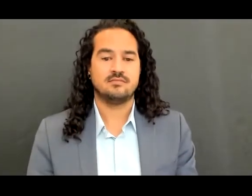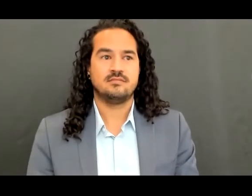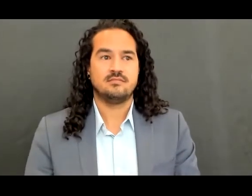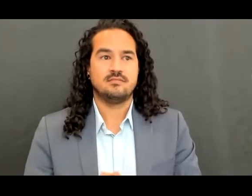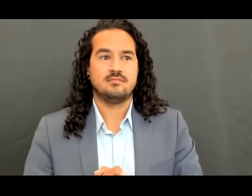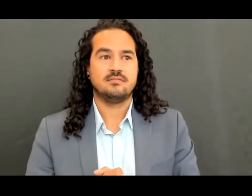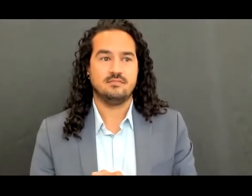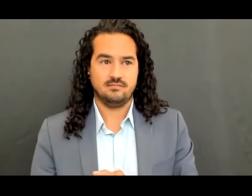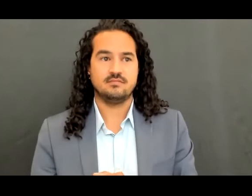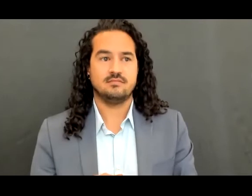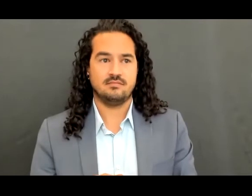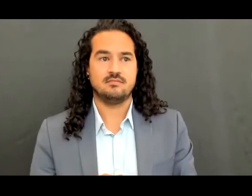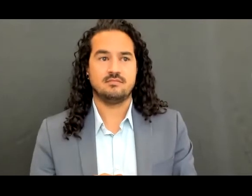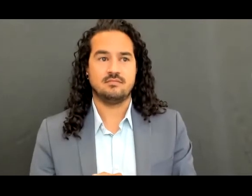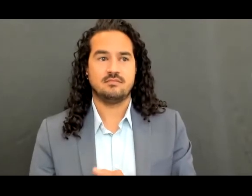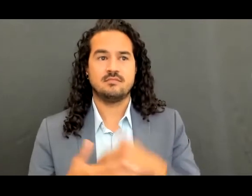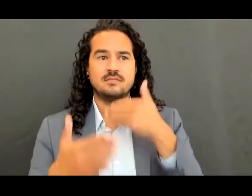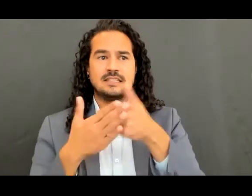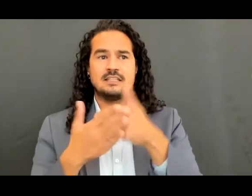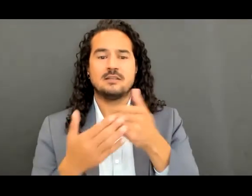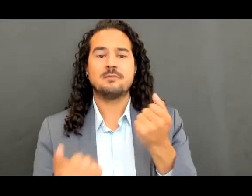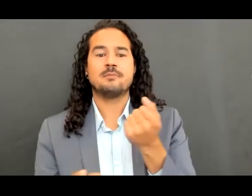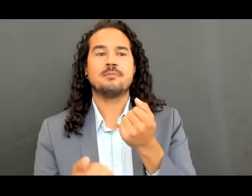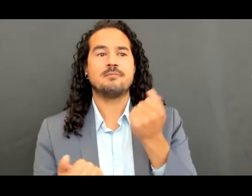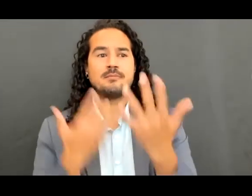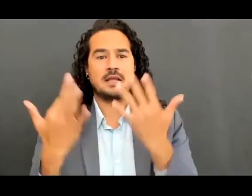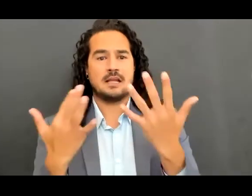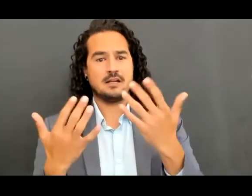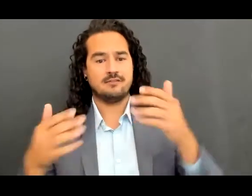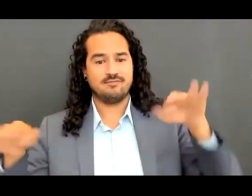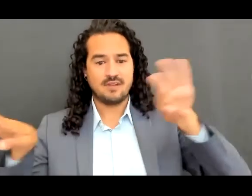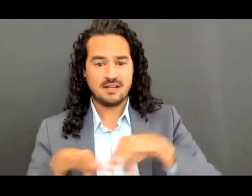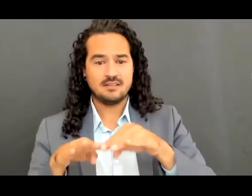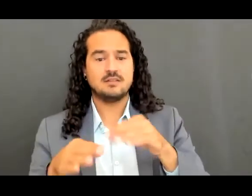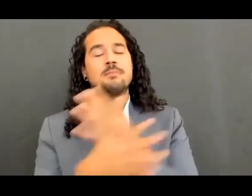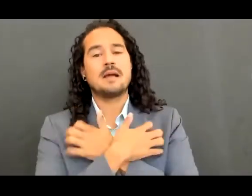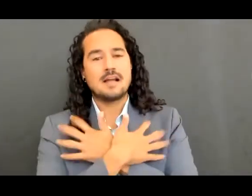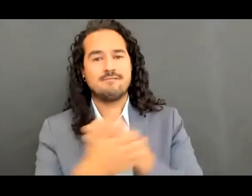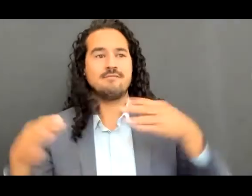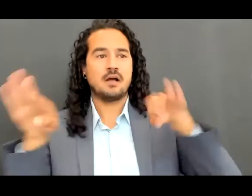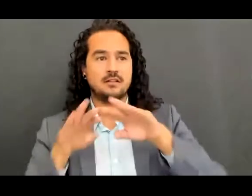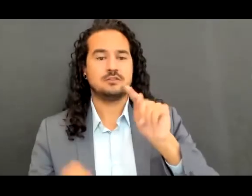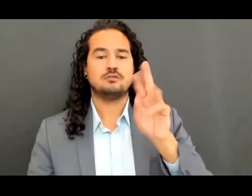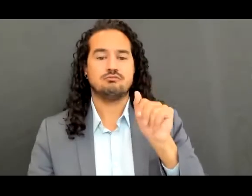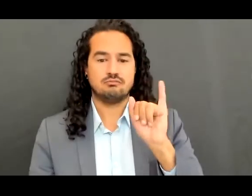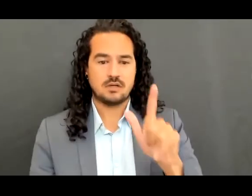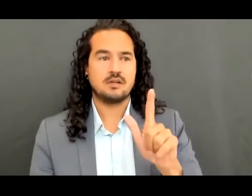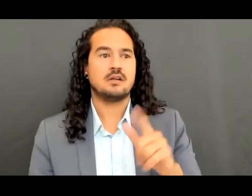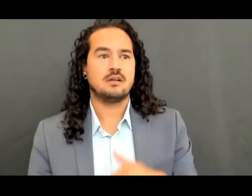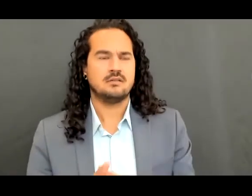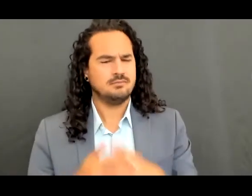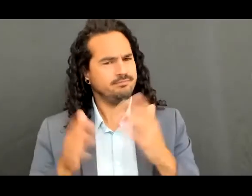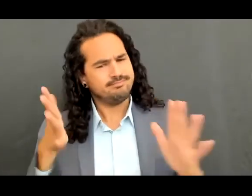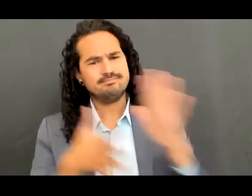en la parte del camino de Bear Valley. Ahí es donde nos estamos enfocando. Ahí hay mucho riesgo y donde